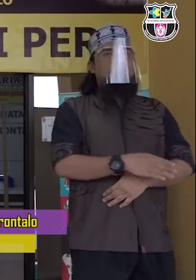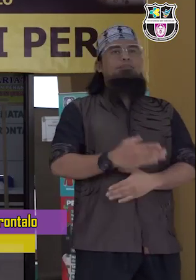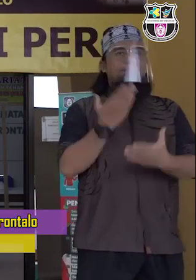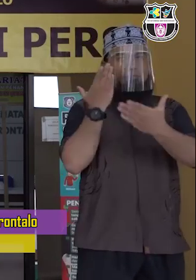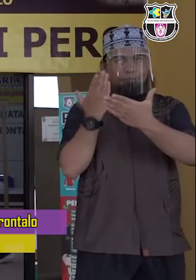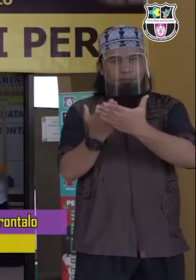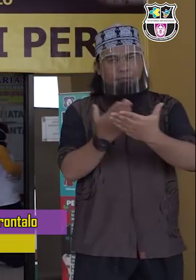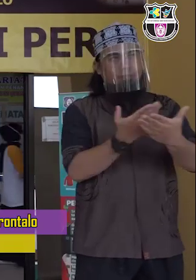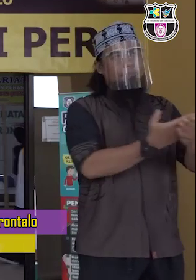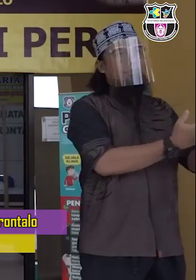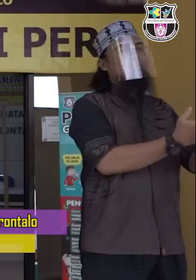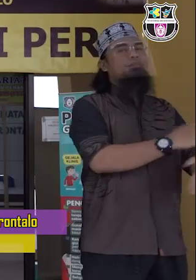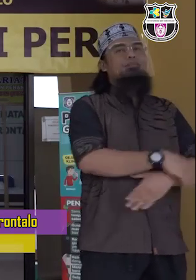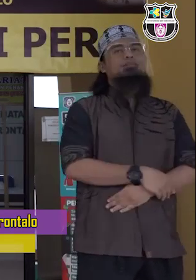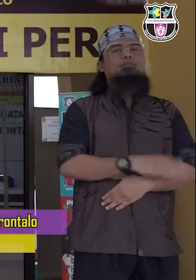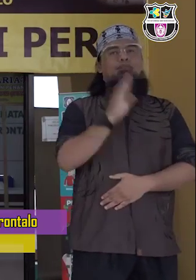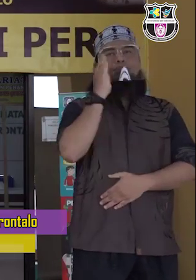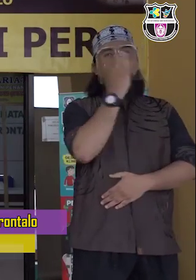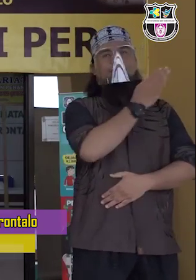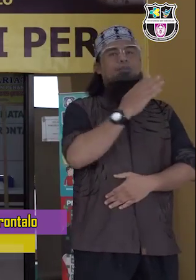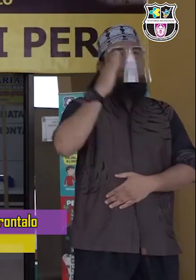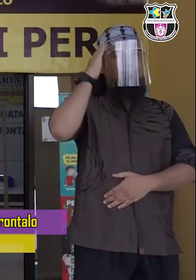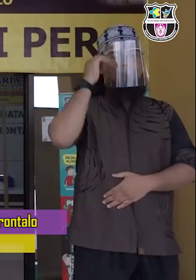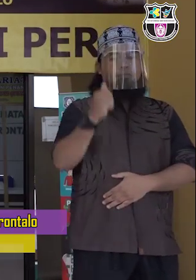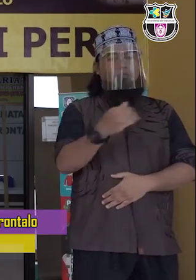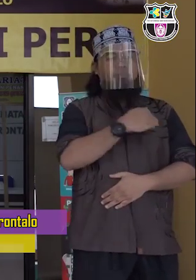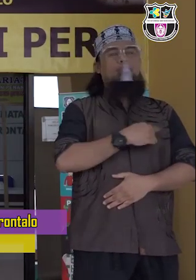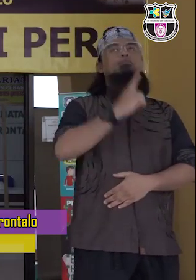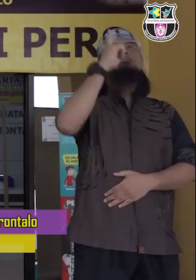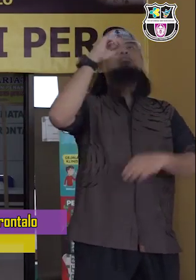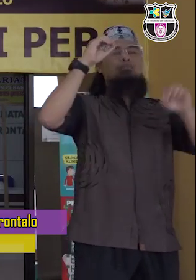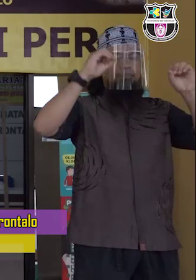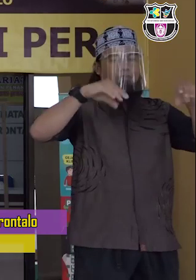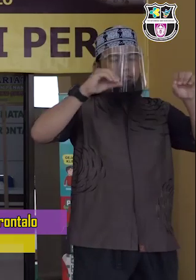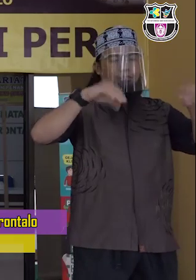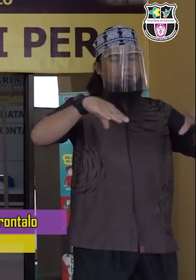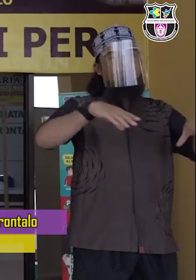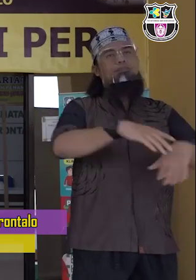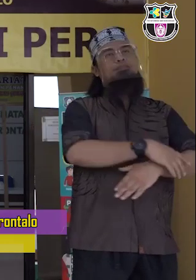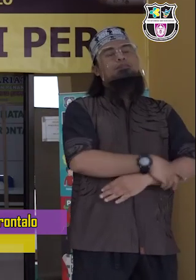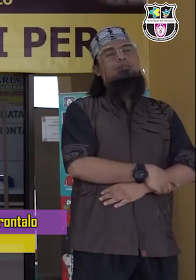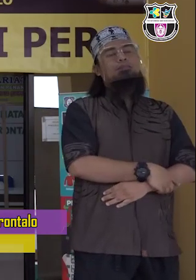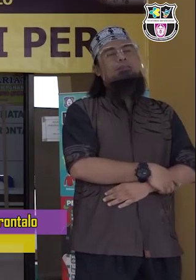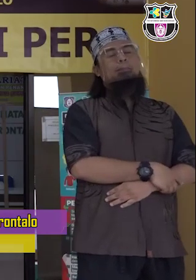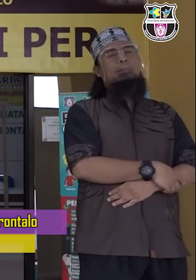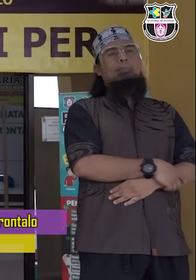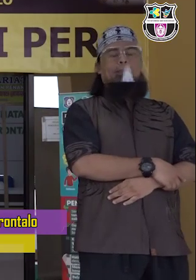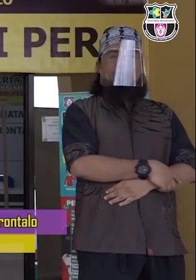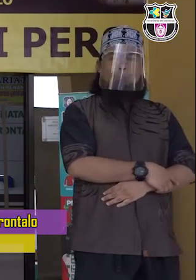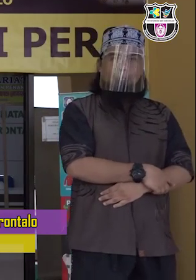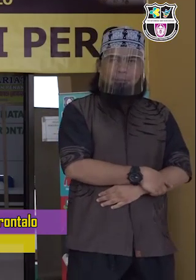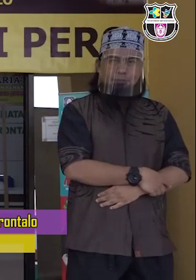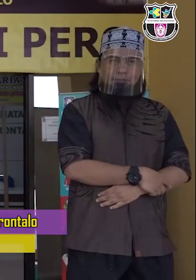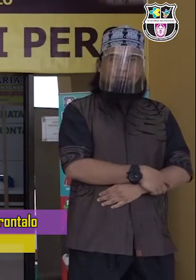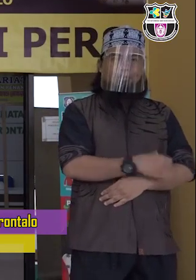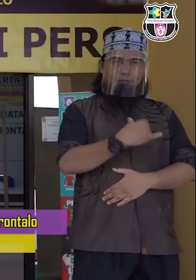Terima kasih Dr. Tri. Bismillahirrahmanirrahim. Assalamualaikum warahmatullahi wabarakatuh.